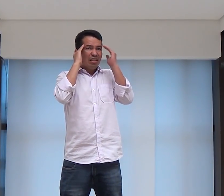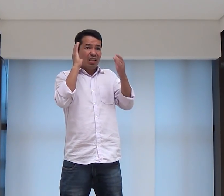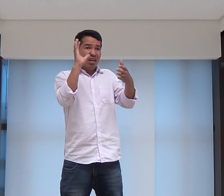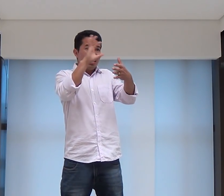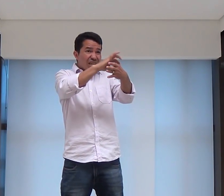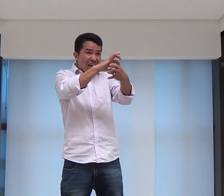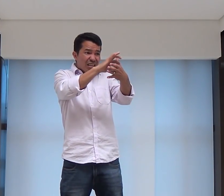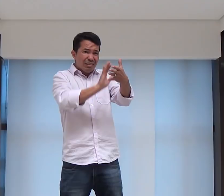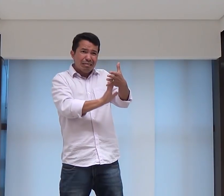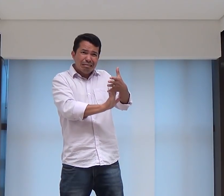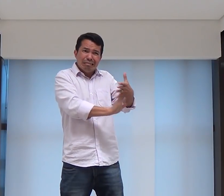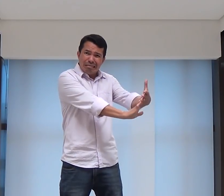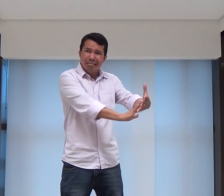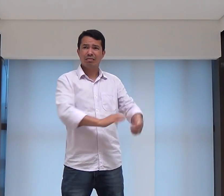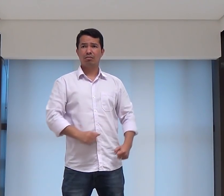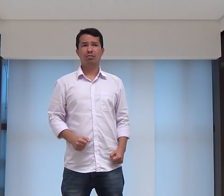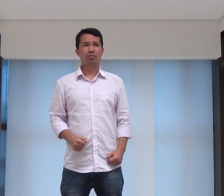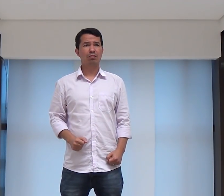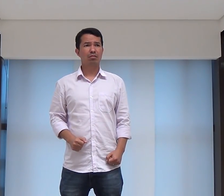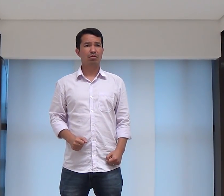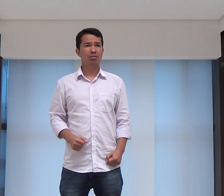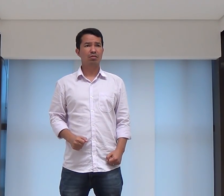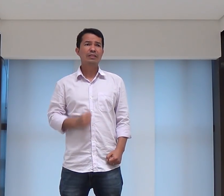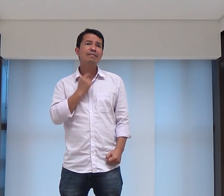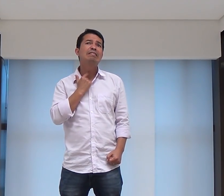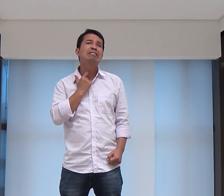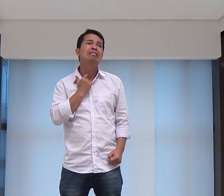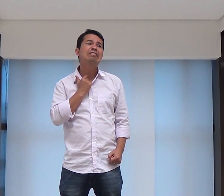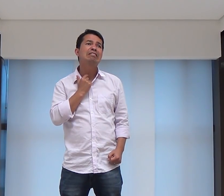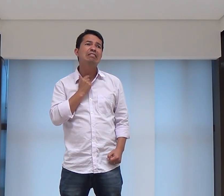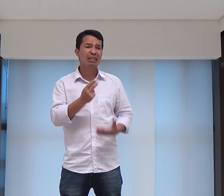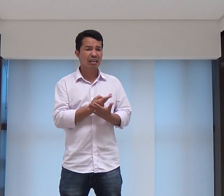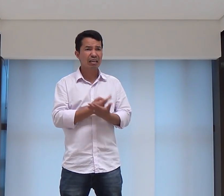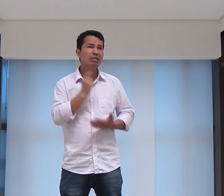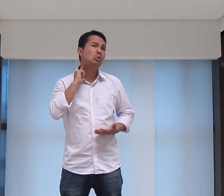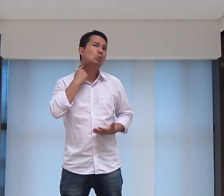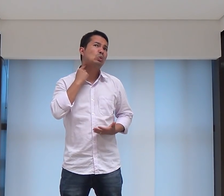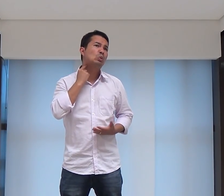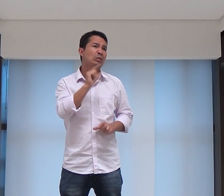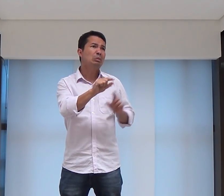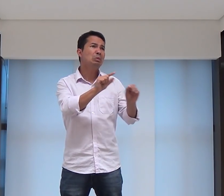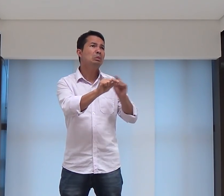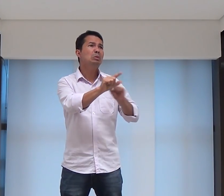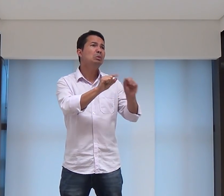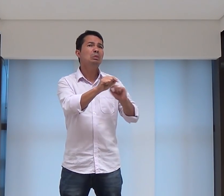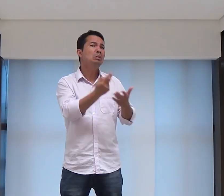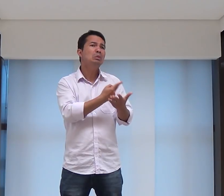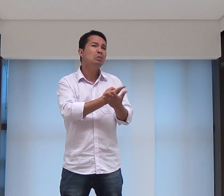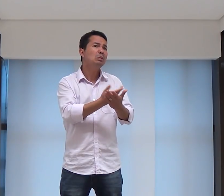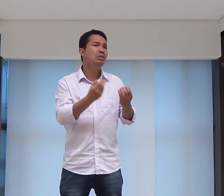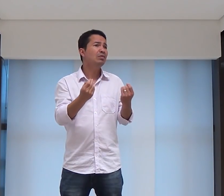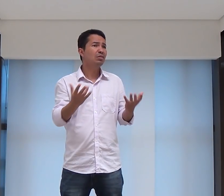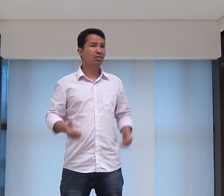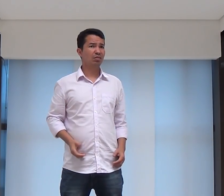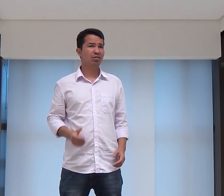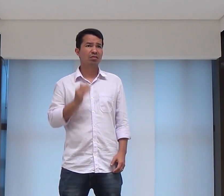Nós precisamos entender que a carne deve ser deixada de lado. Que os seus desejos errados devem também ser deixados de